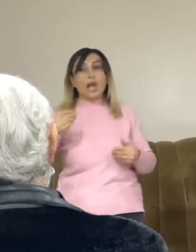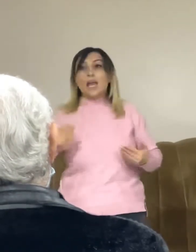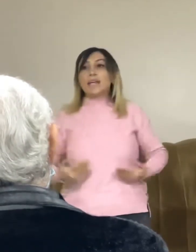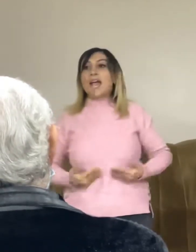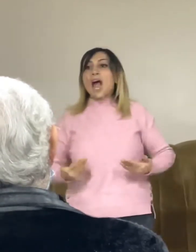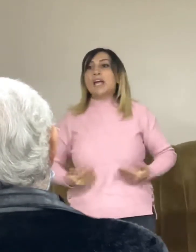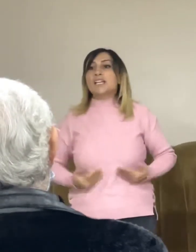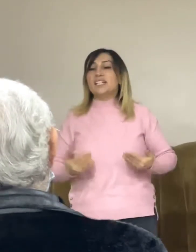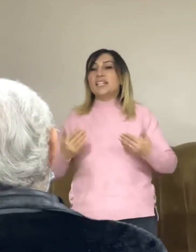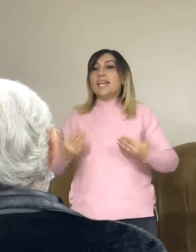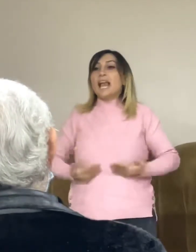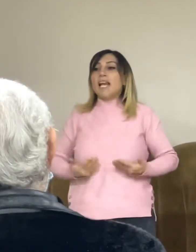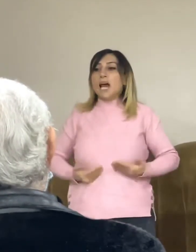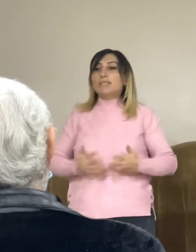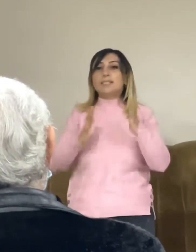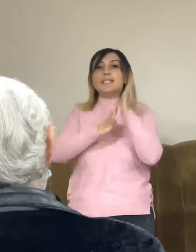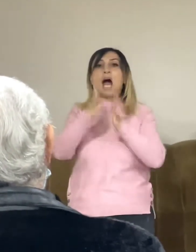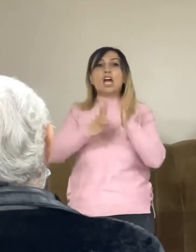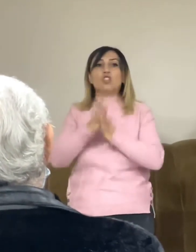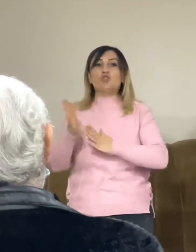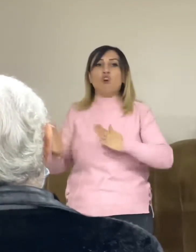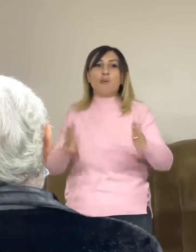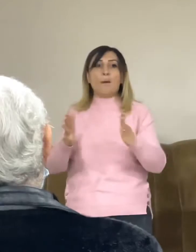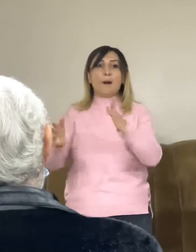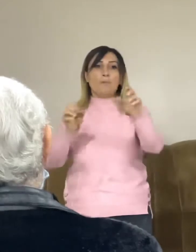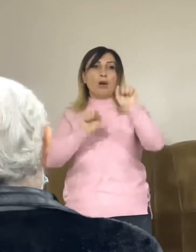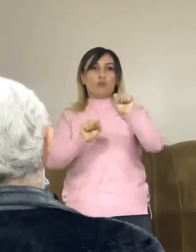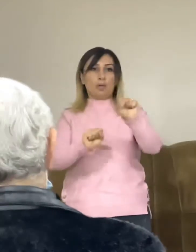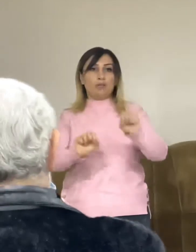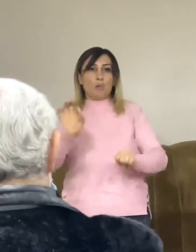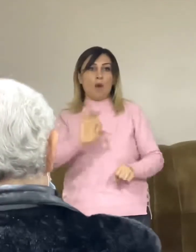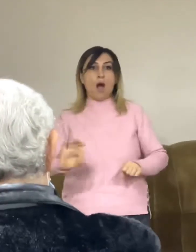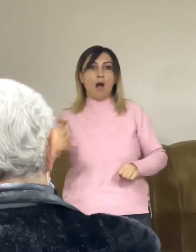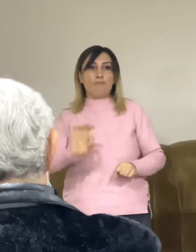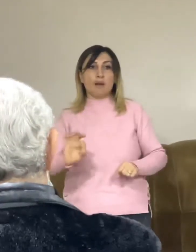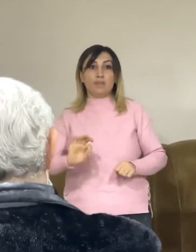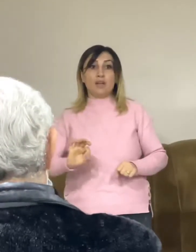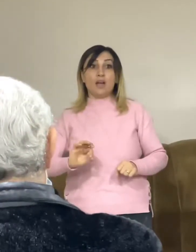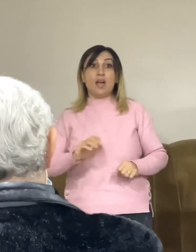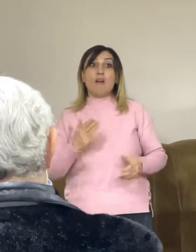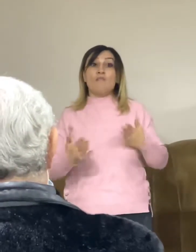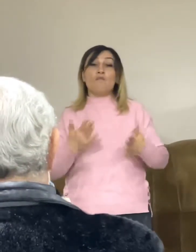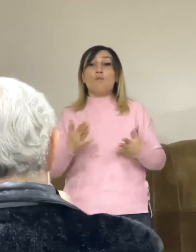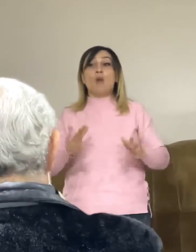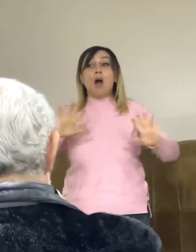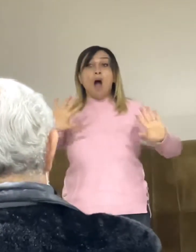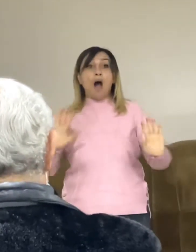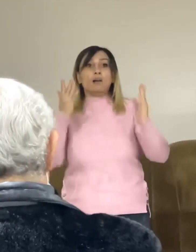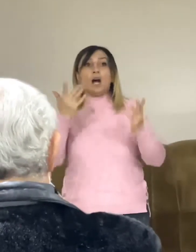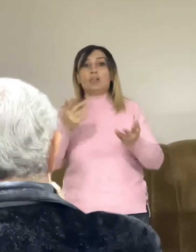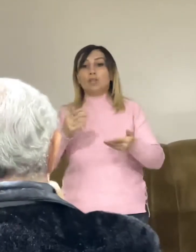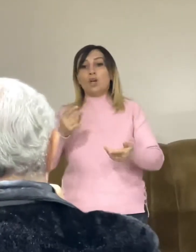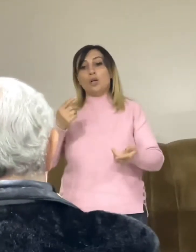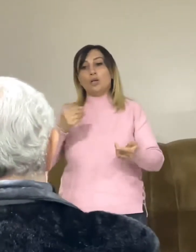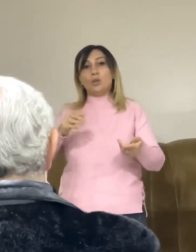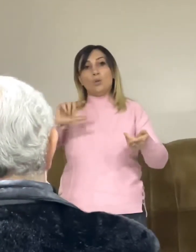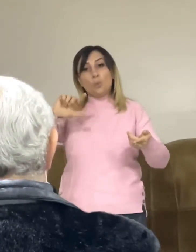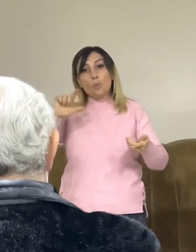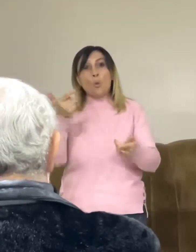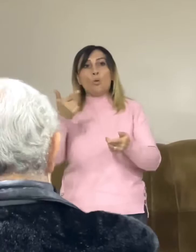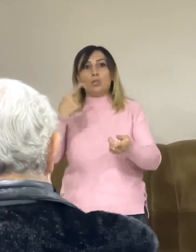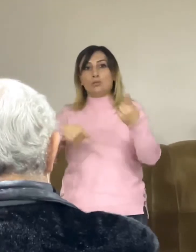համար։ Որ չլինի որ երբ դառնան նորից ու գնան եւ ուտեն ու հավիտյան